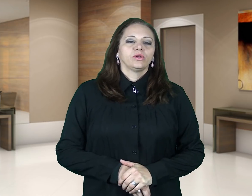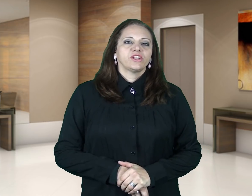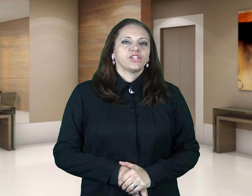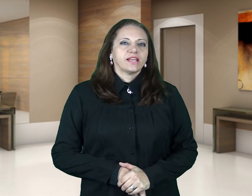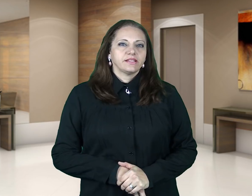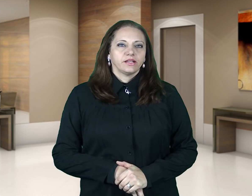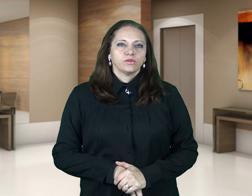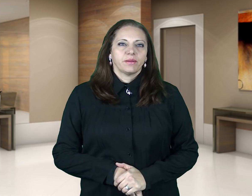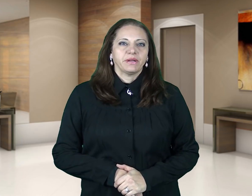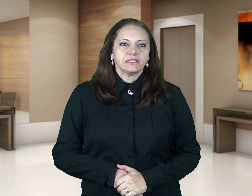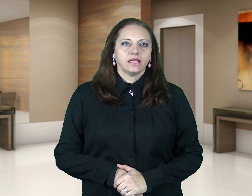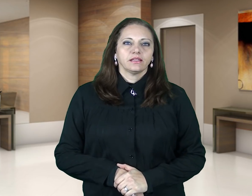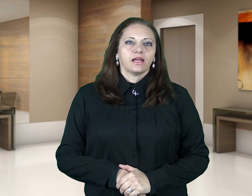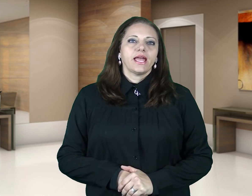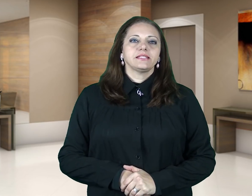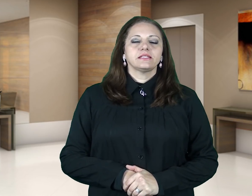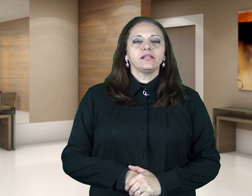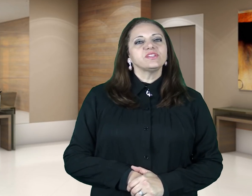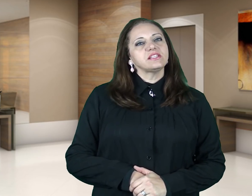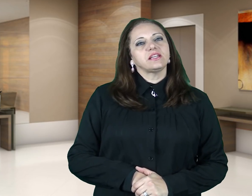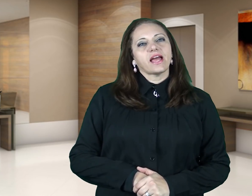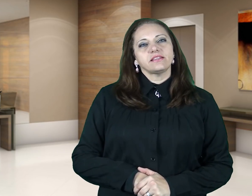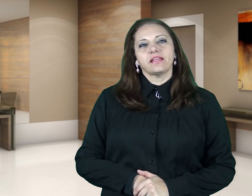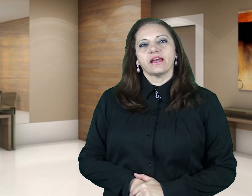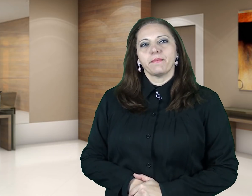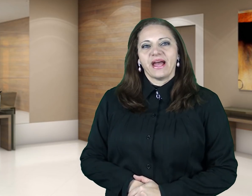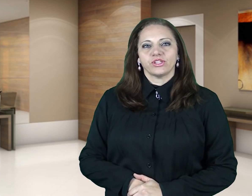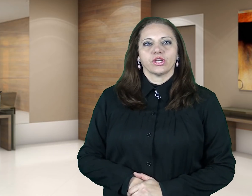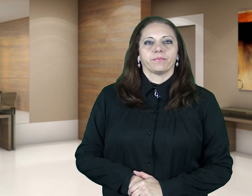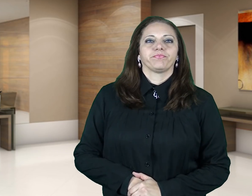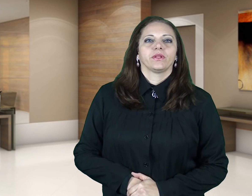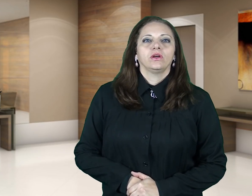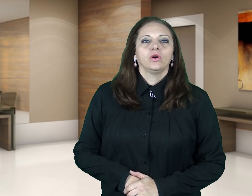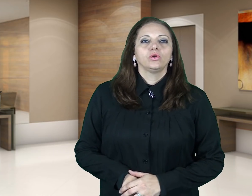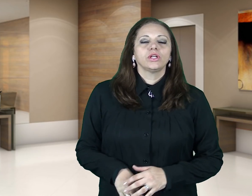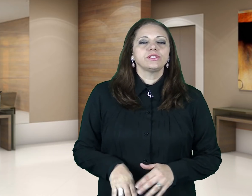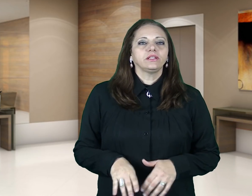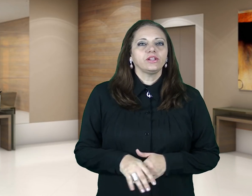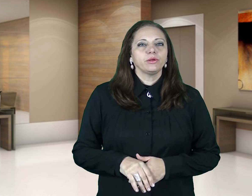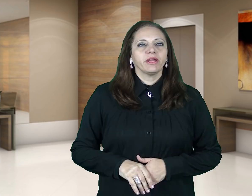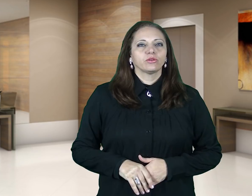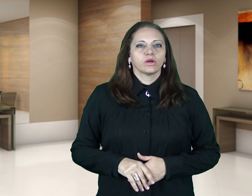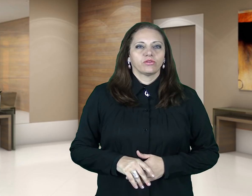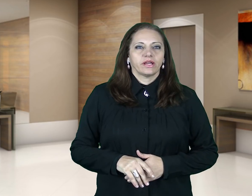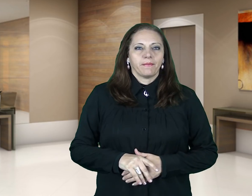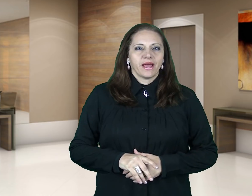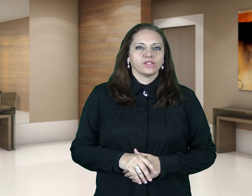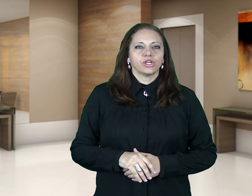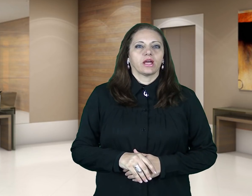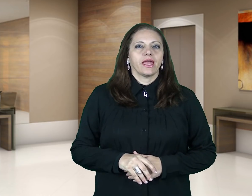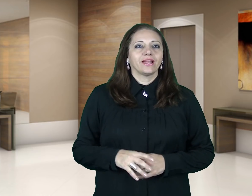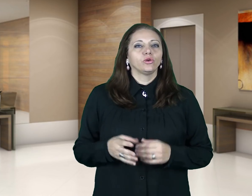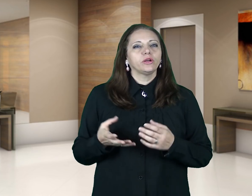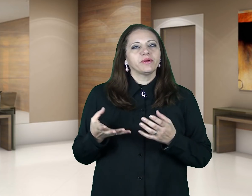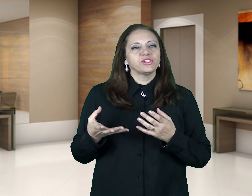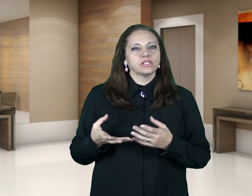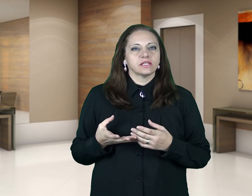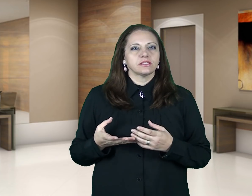autora Gesser nos apresenta é se as línguas de sinais têm gramática. O nosso entendimento quanto à gramática é a